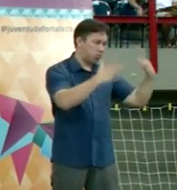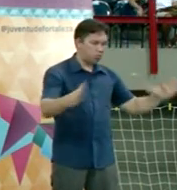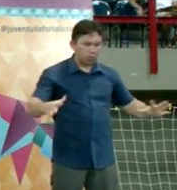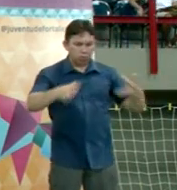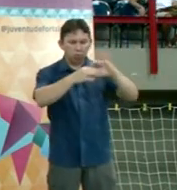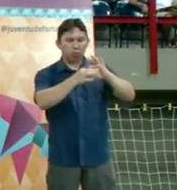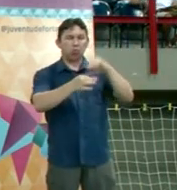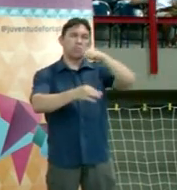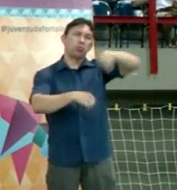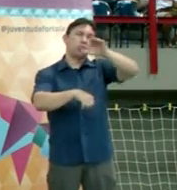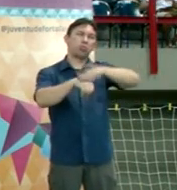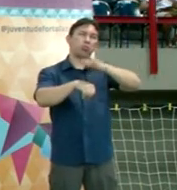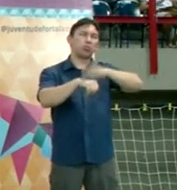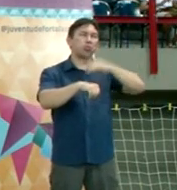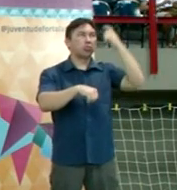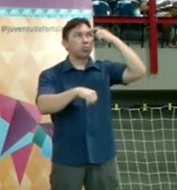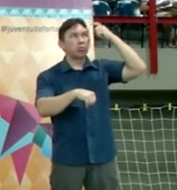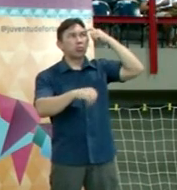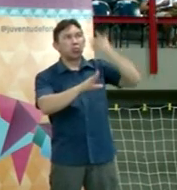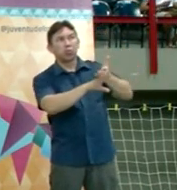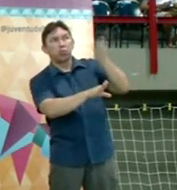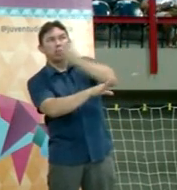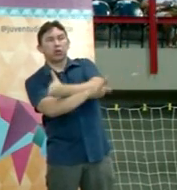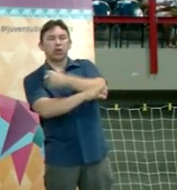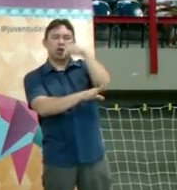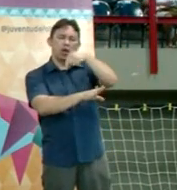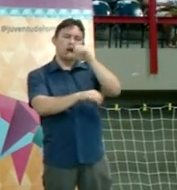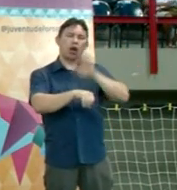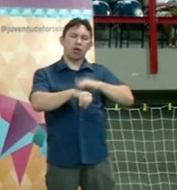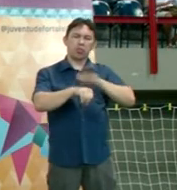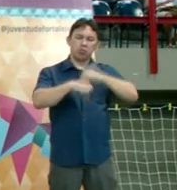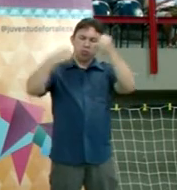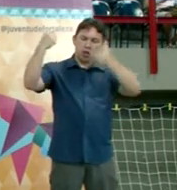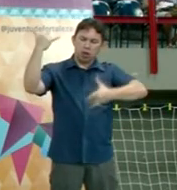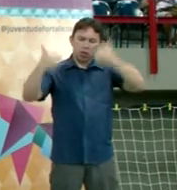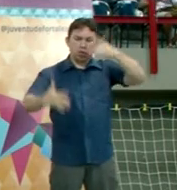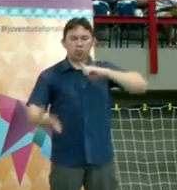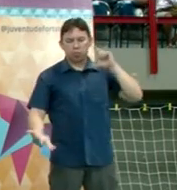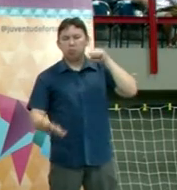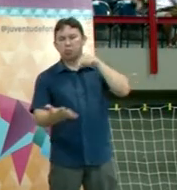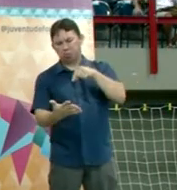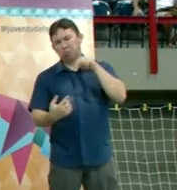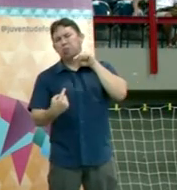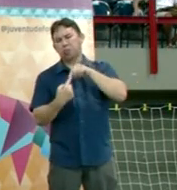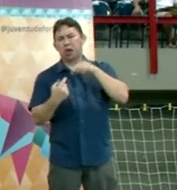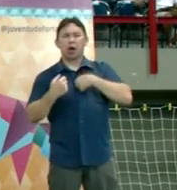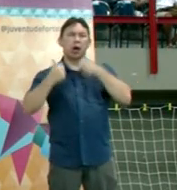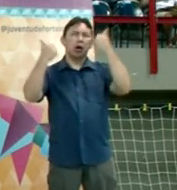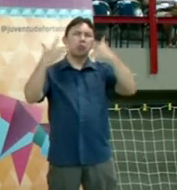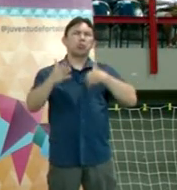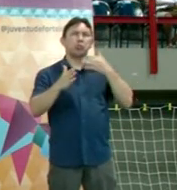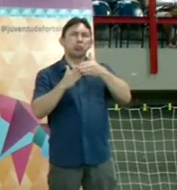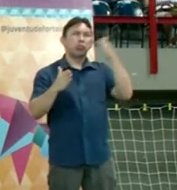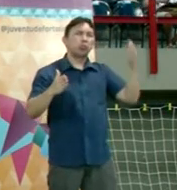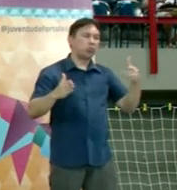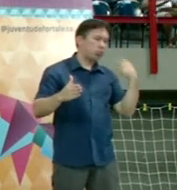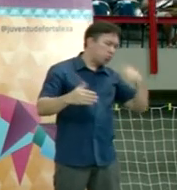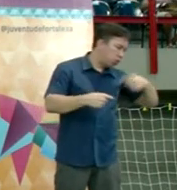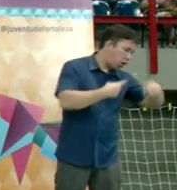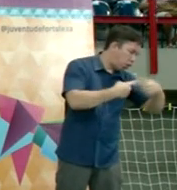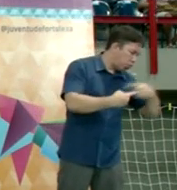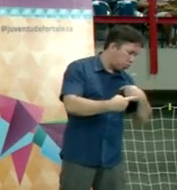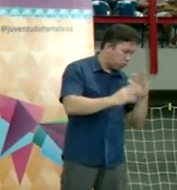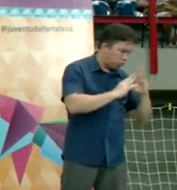e aí quem já tiver por acaso tentado as questões anteriormente, vai perceber que o que a gente está fazendo aqui já te ajuda em outras questões semelhantes que tem no